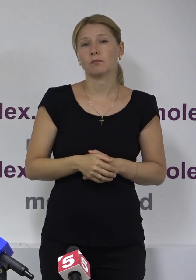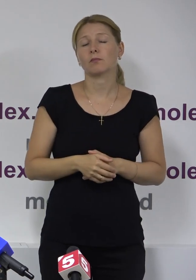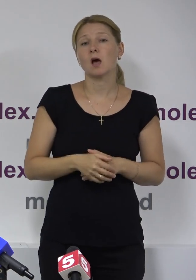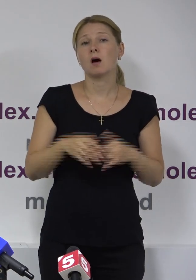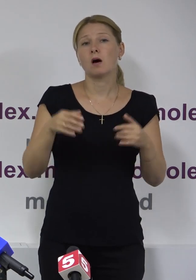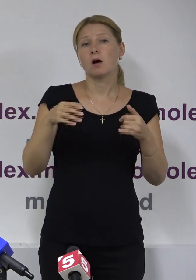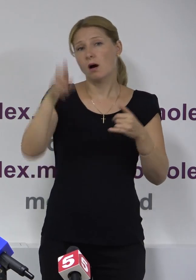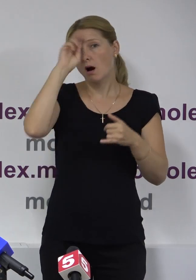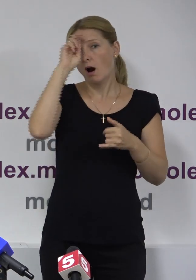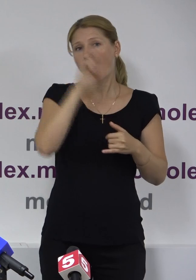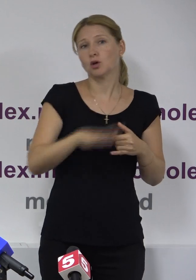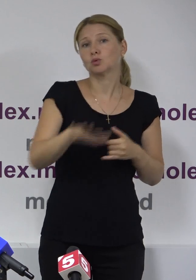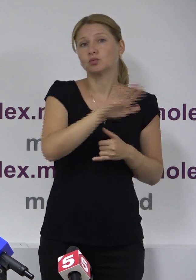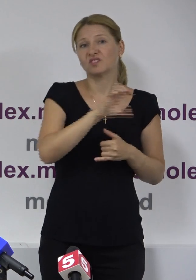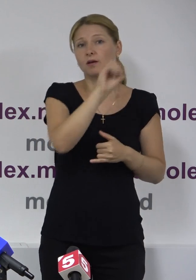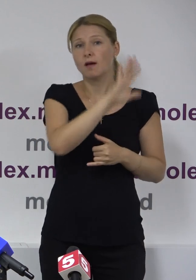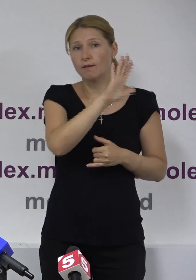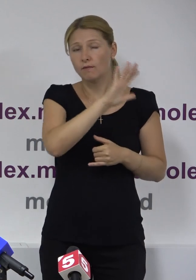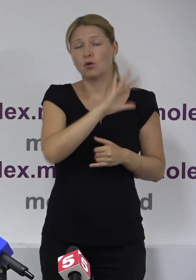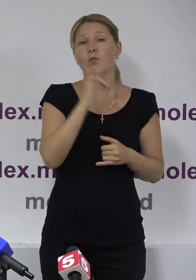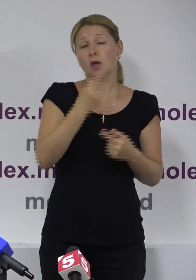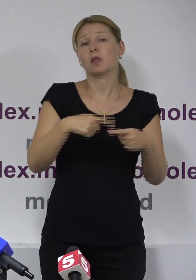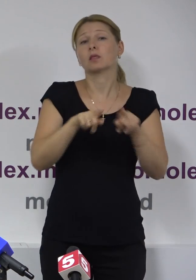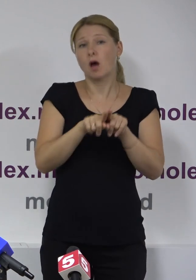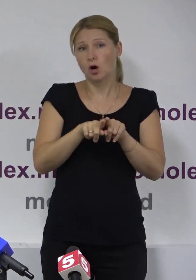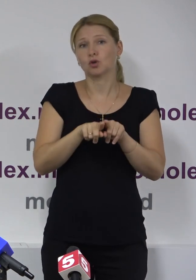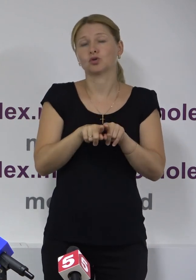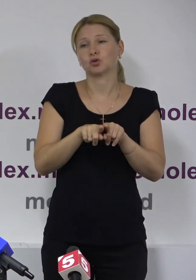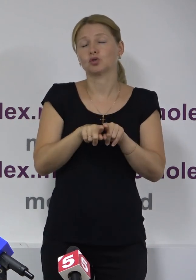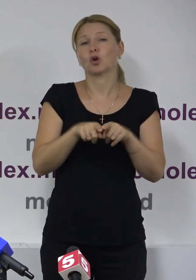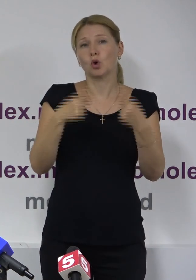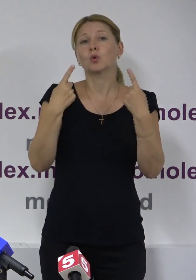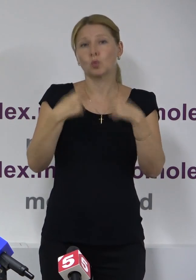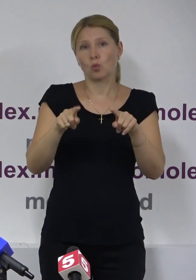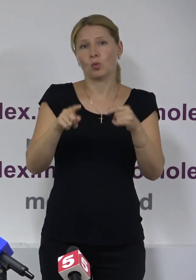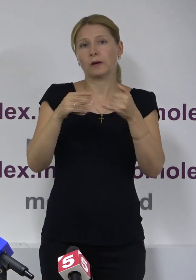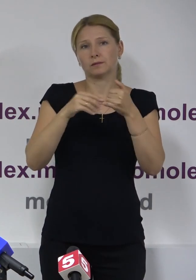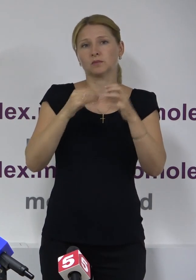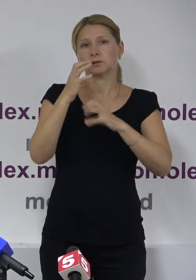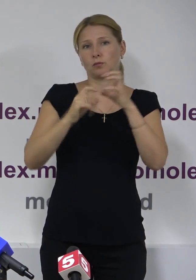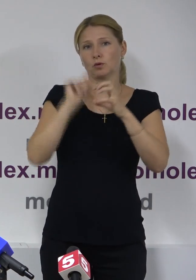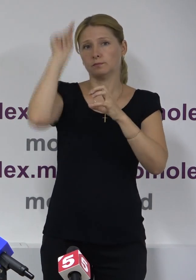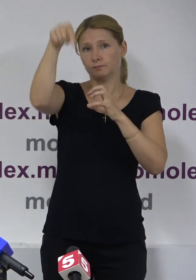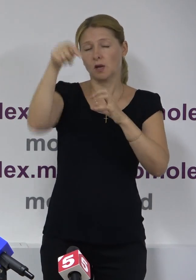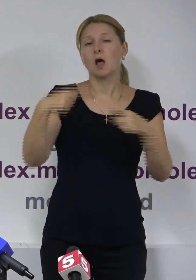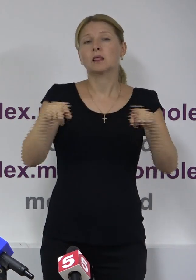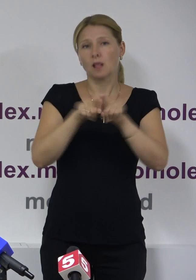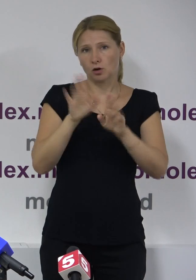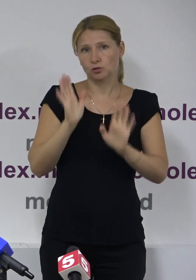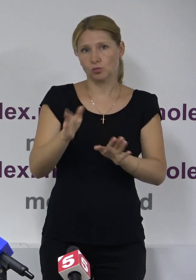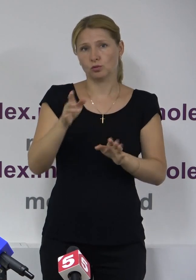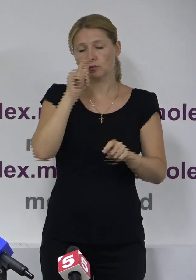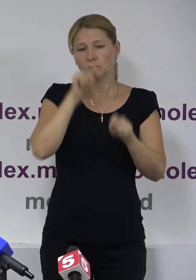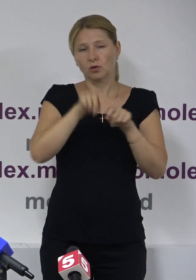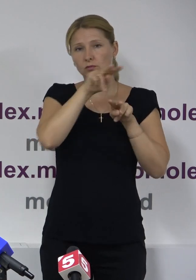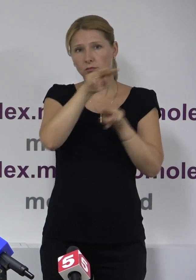țările din Uniunea Europeană, dar și de pe alte continente. De asemenea, în ziua